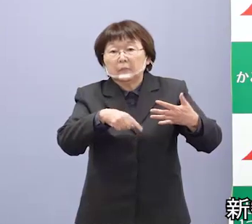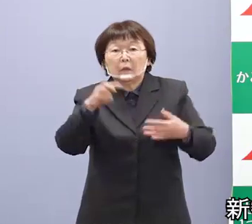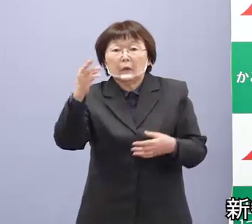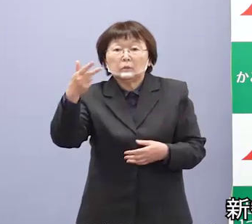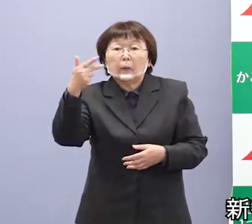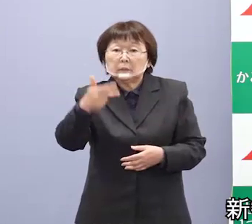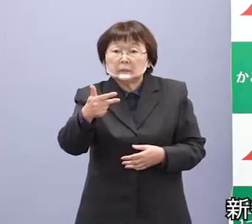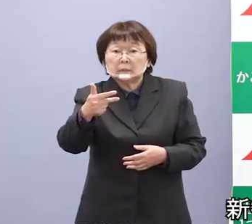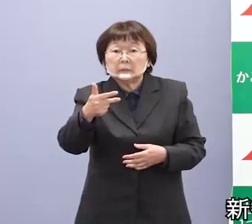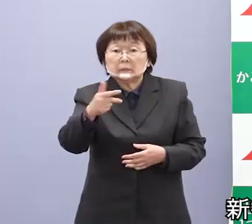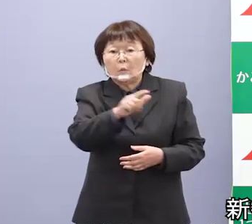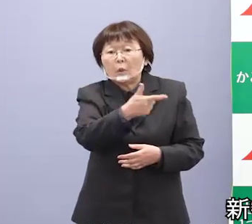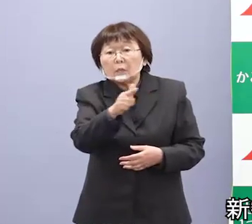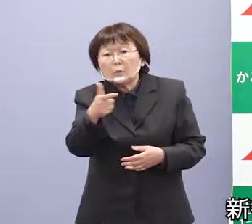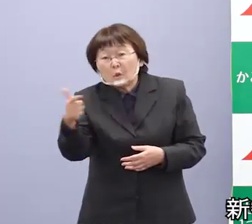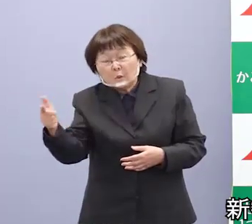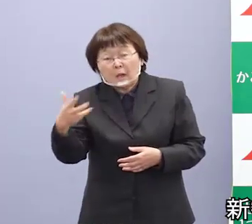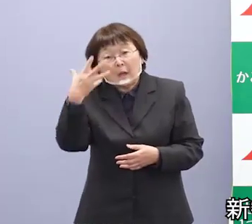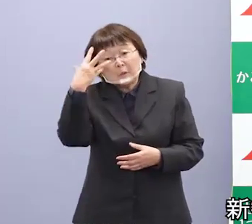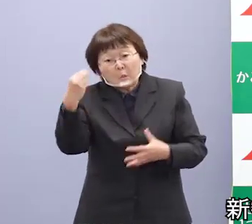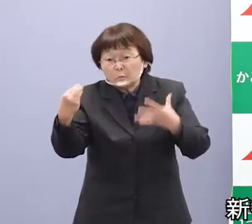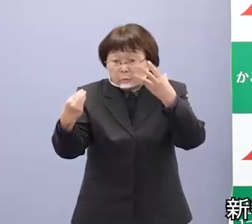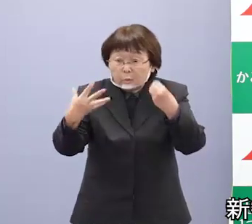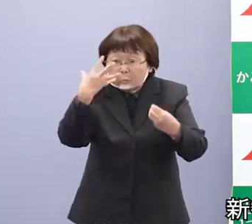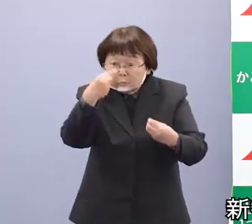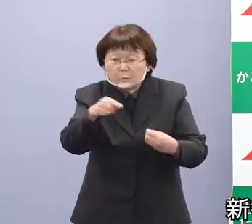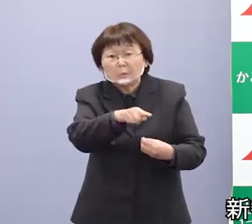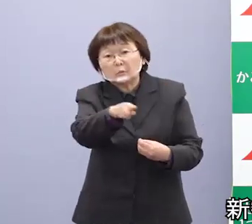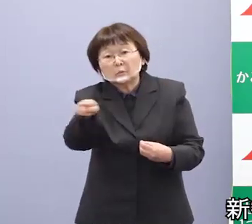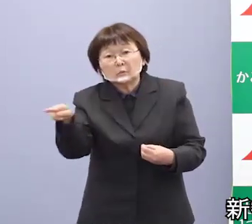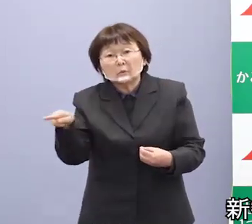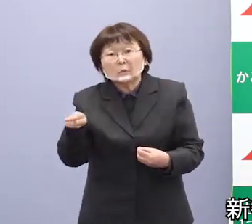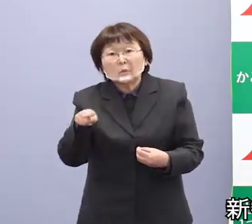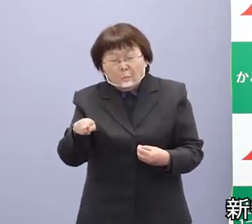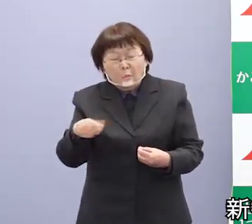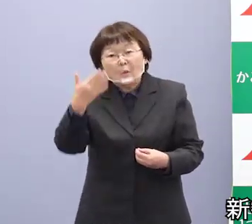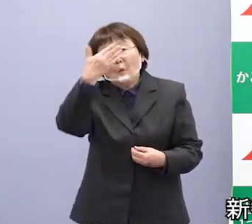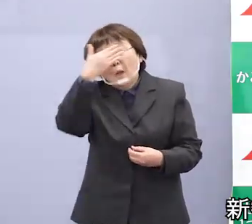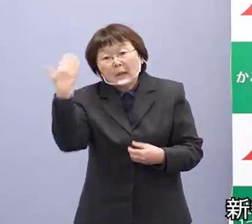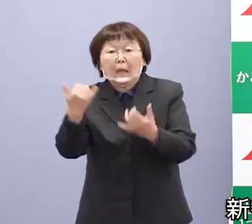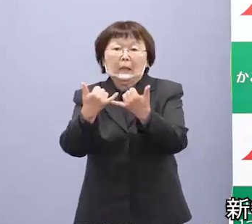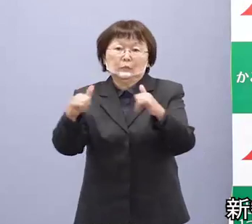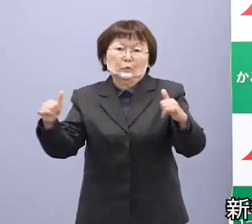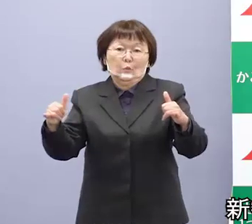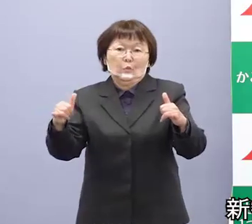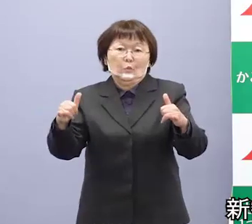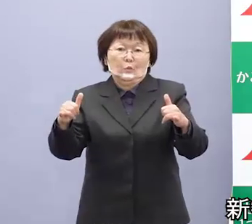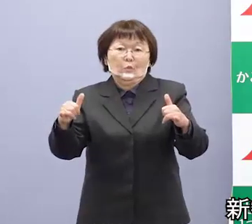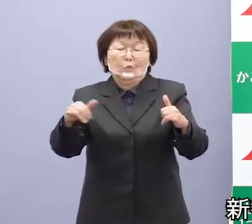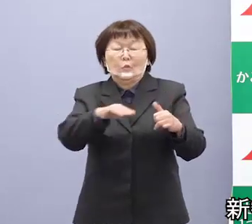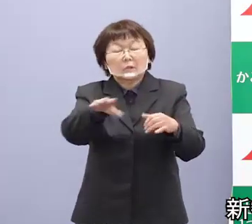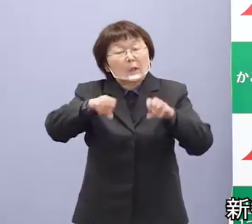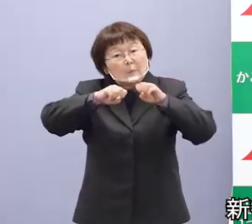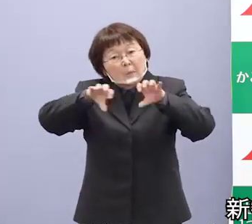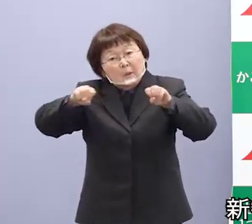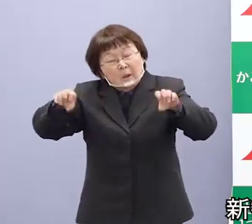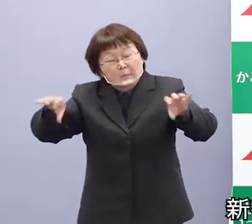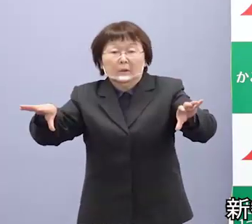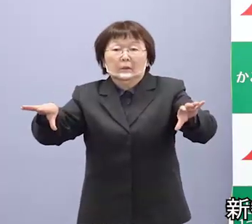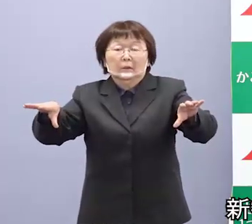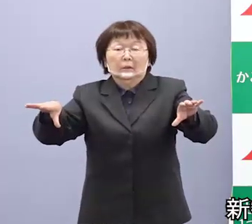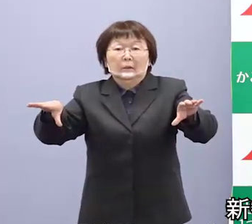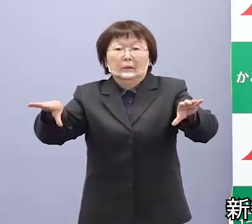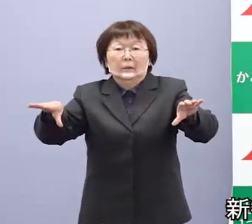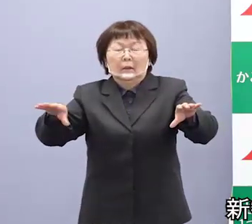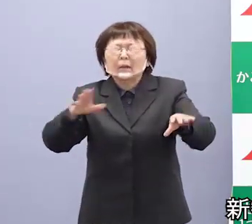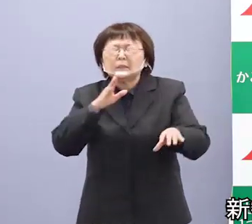児島市のいろんな多彩な魅力をぜひ、若い方々を中心に拡散していただくことで